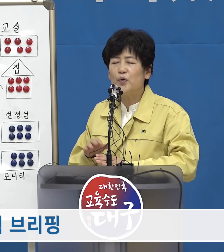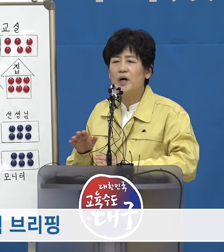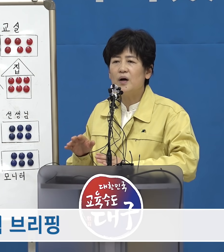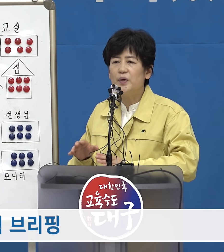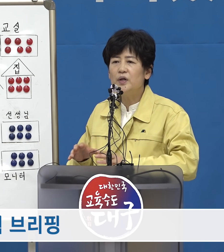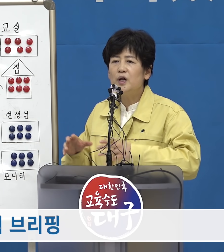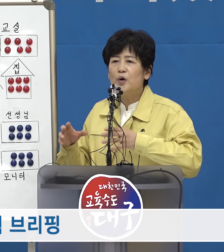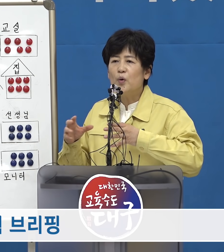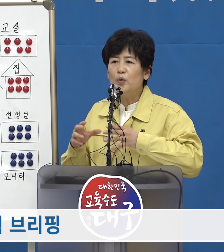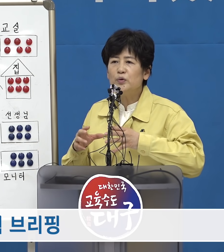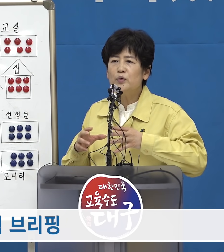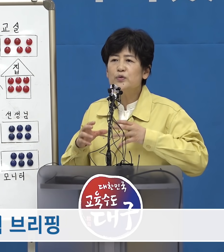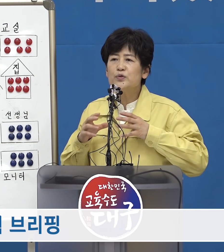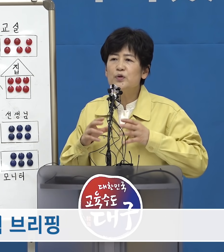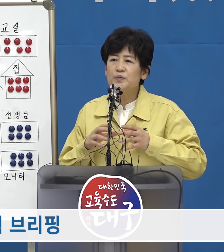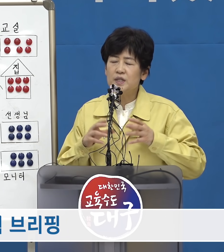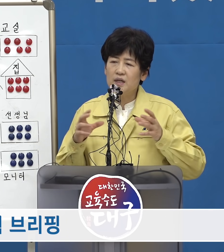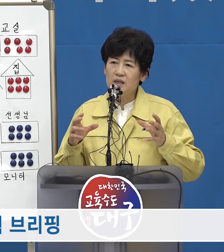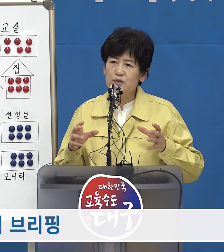학년별 교과별